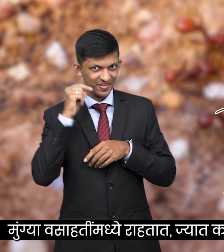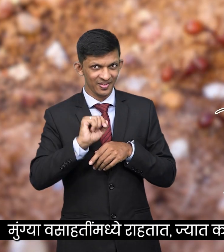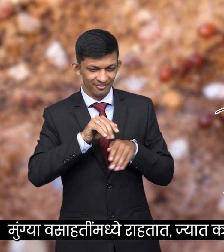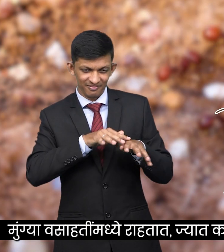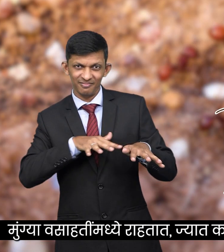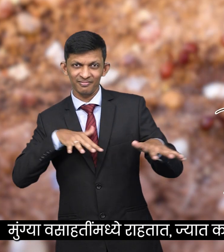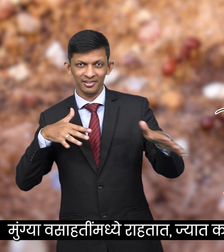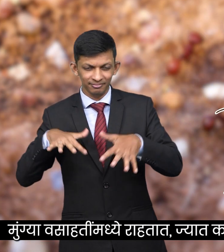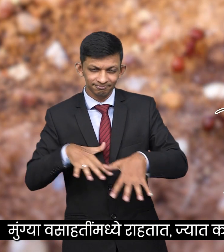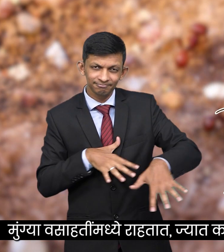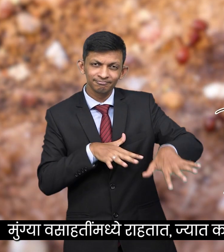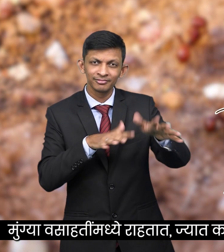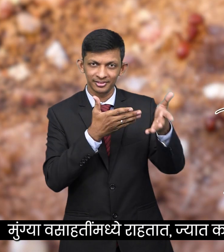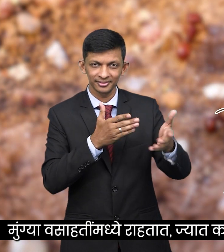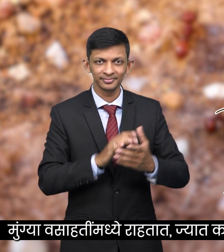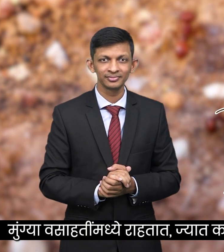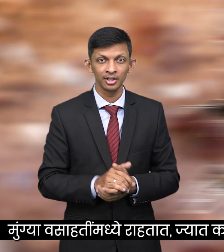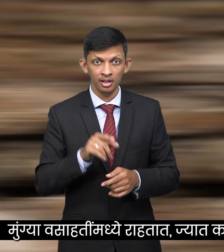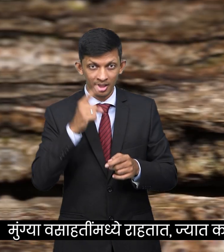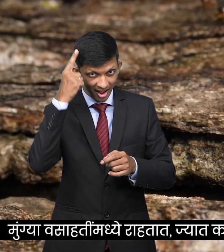आणि नर मुंग्या असतात.